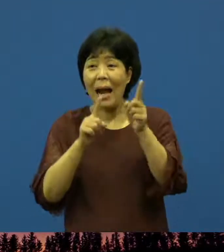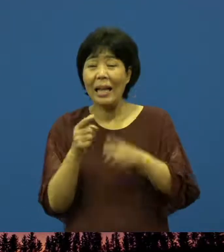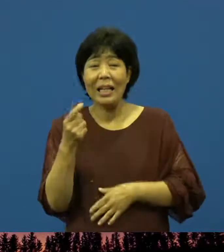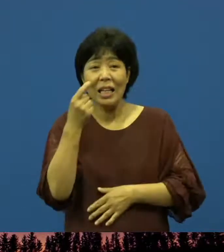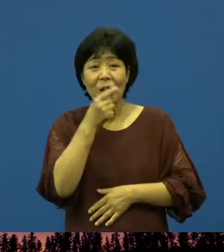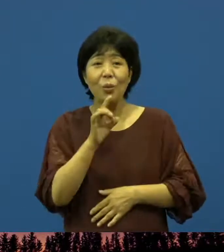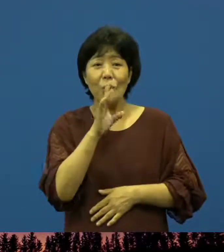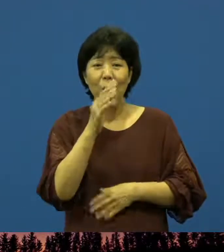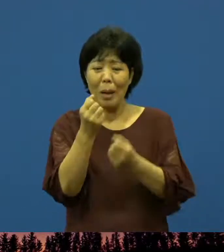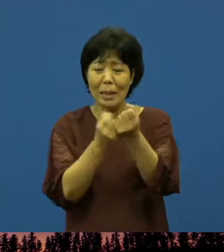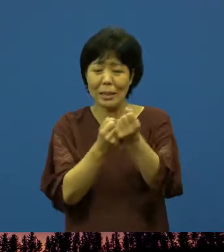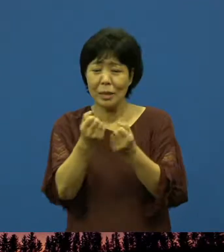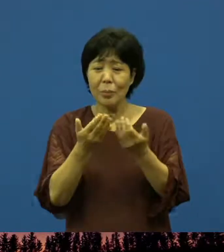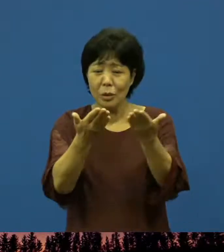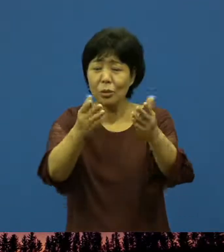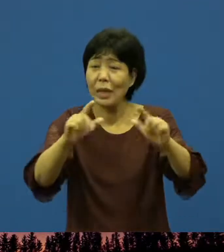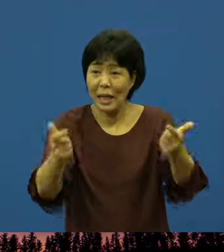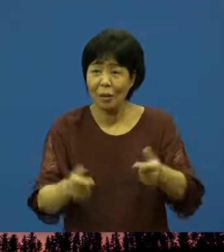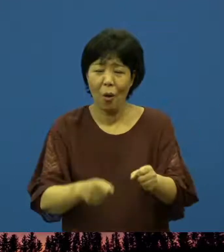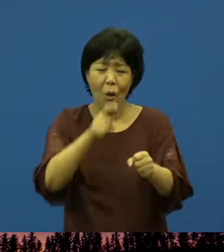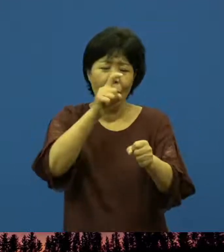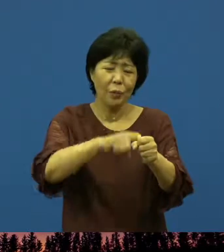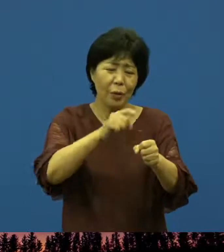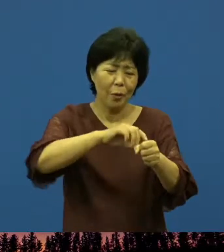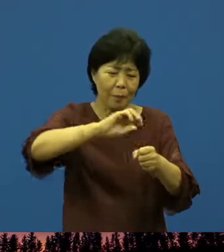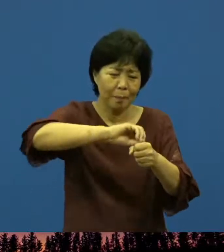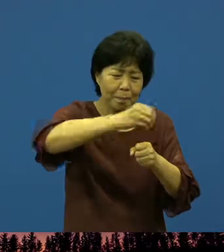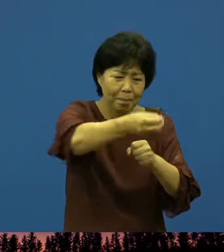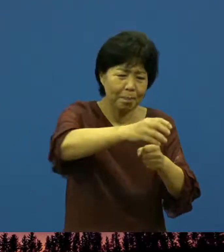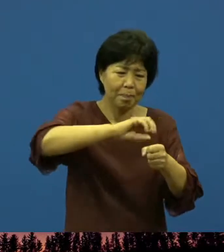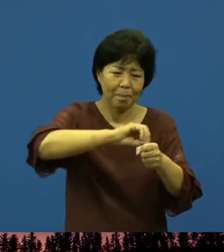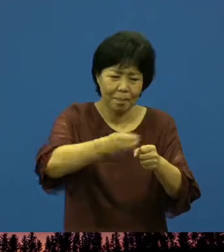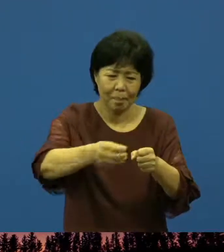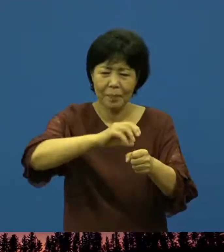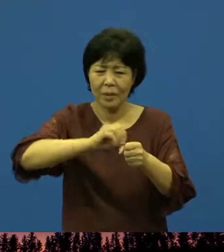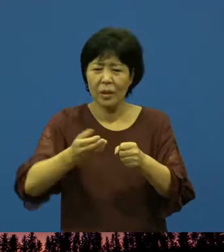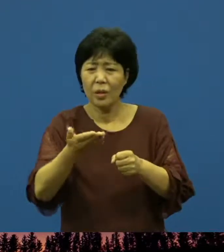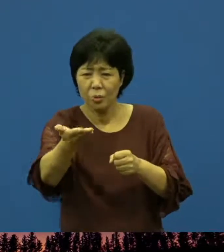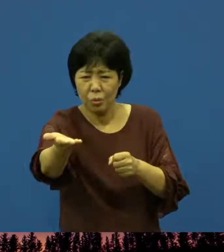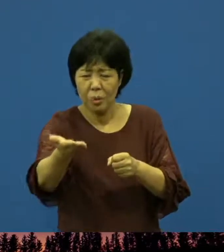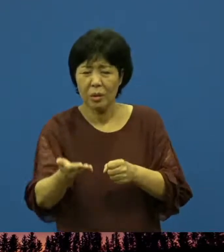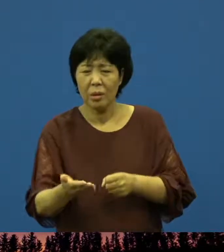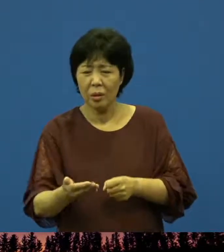분이 아니에요. 그냥 떡을 떼시면서 받아 먹으라 내 몸이더라.